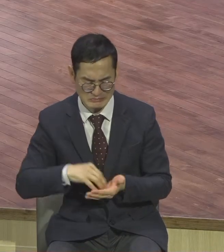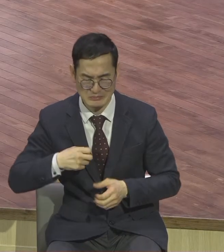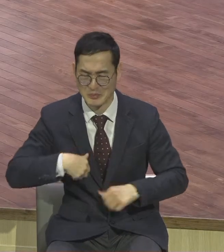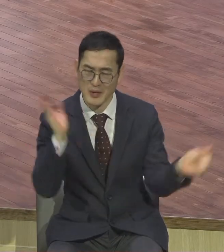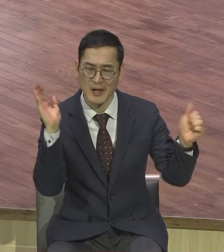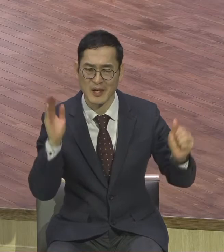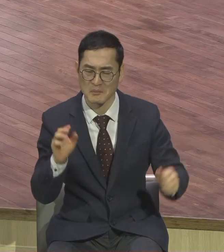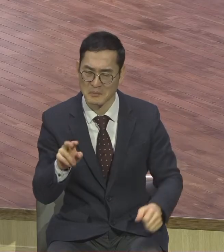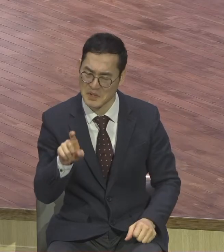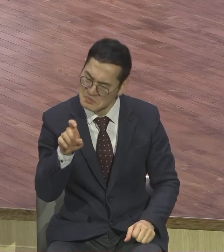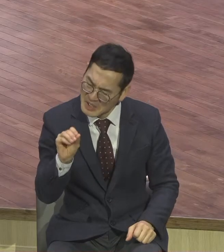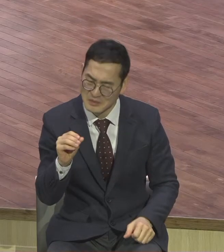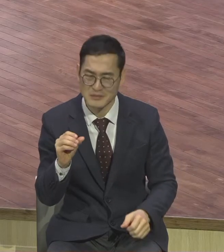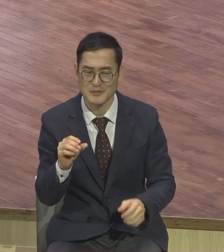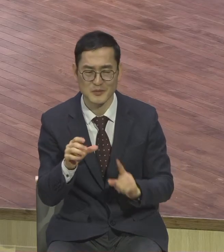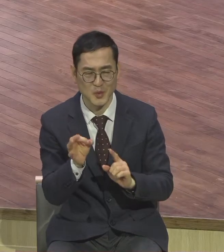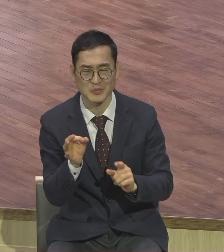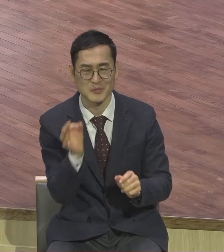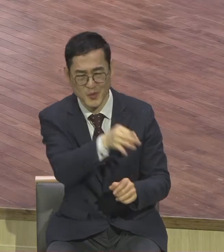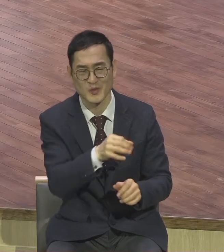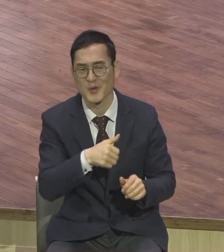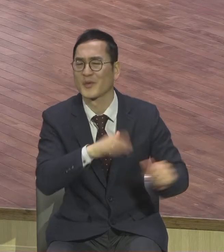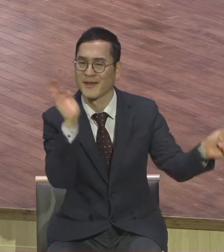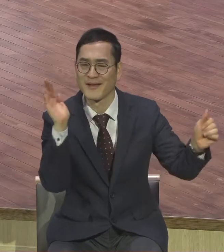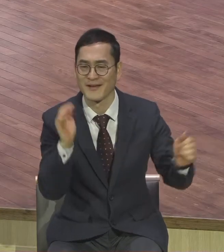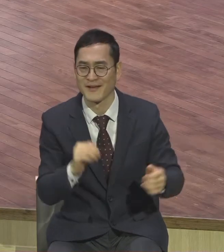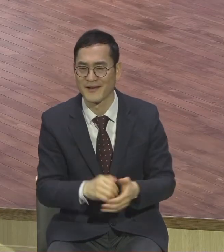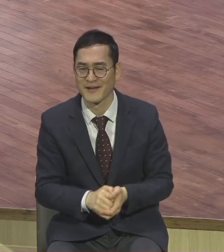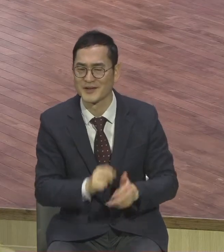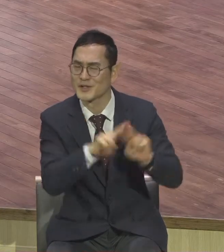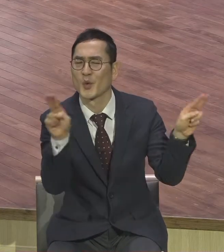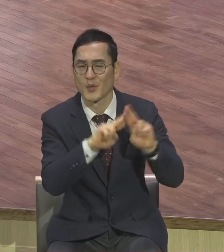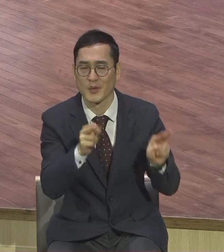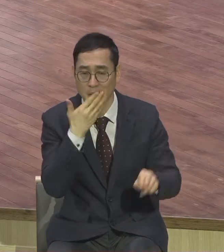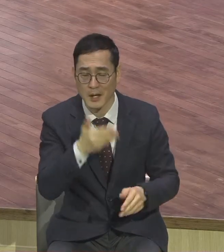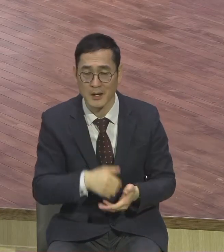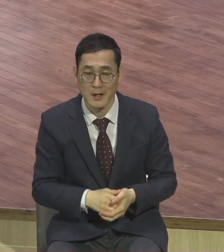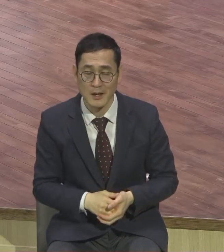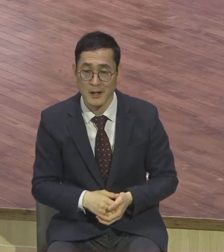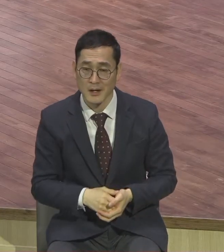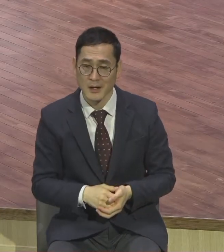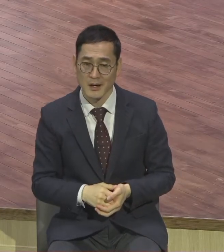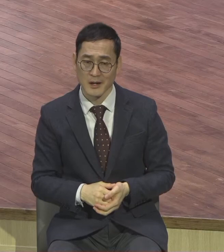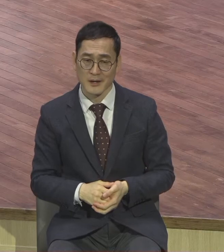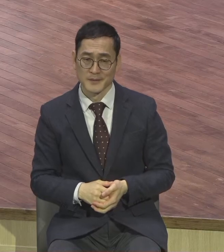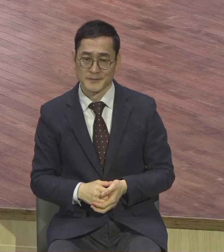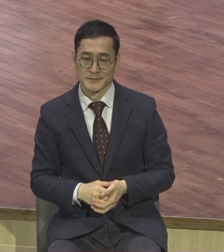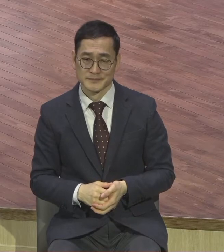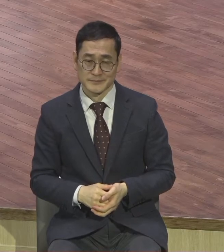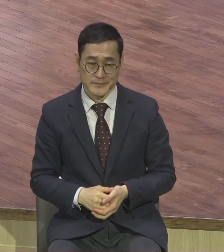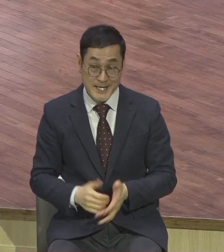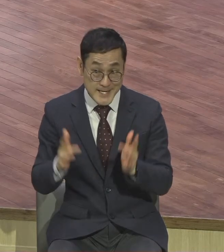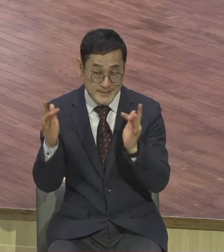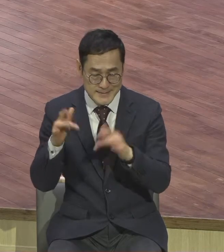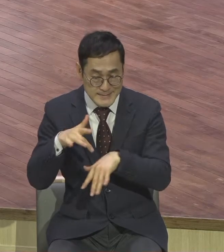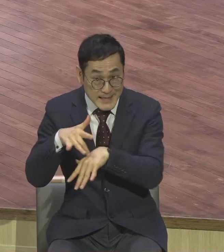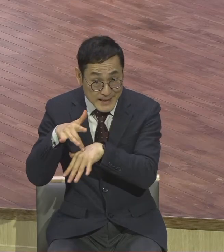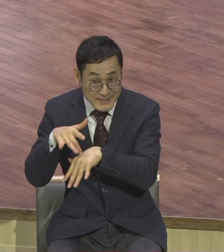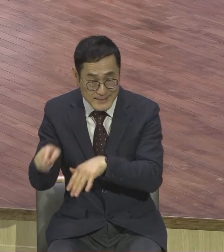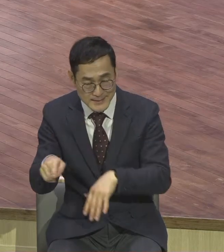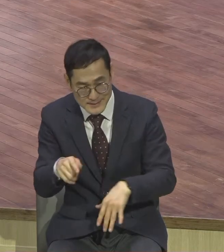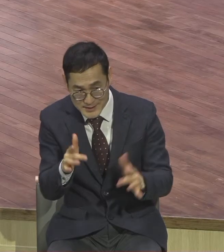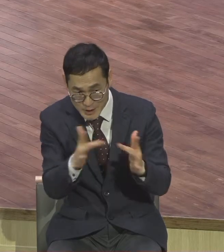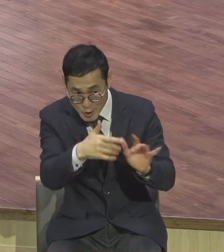점점점점 이런 쉬워지다 보니까 유튜브 안에 막 특별히 영적인 것 이 사단이 말해요 이 유튜브 통해가지고